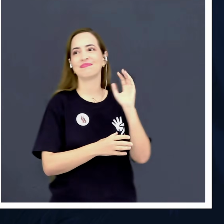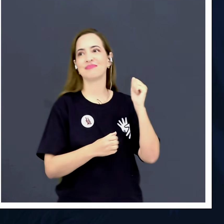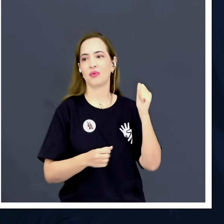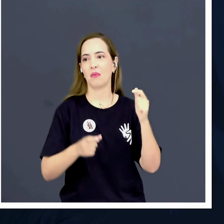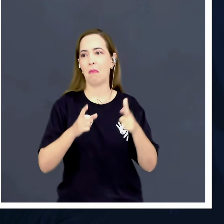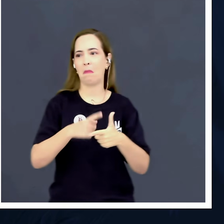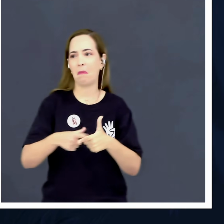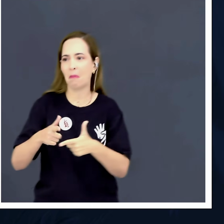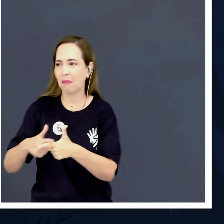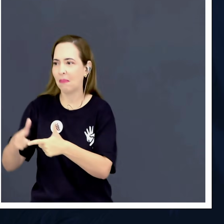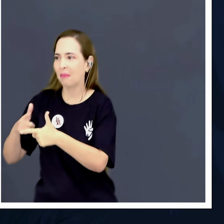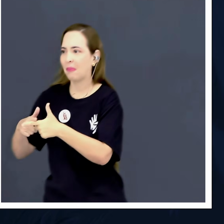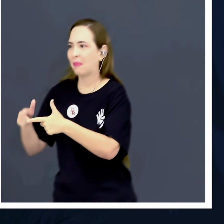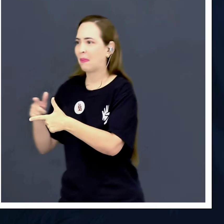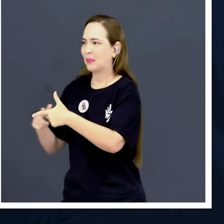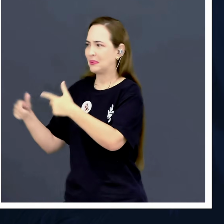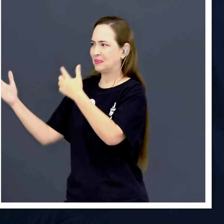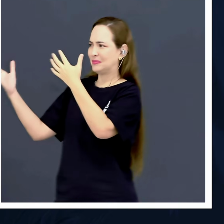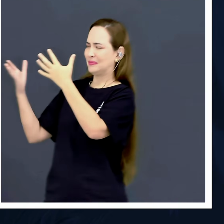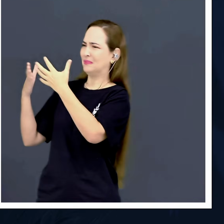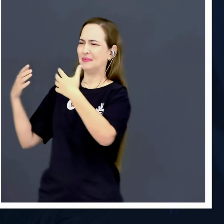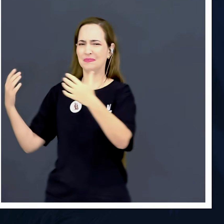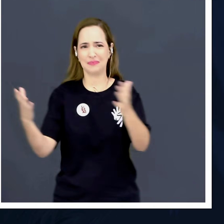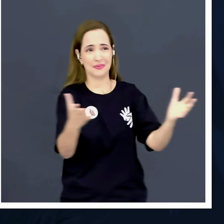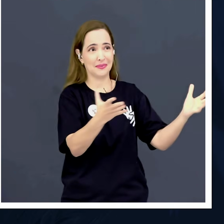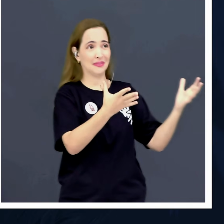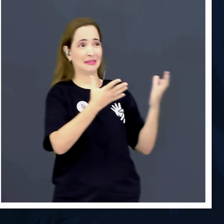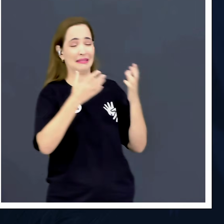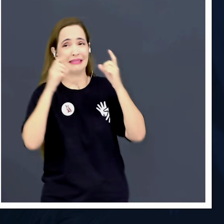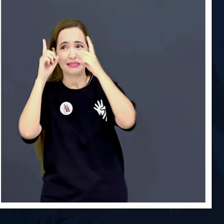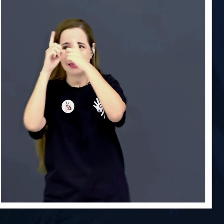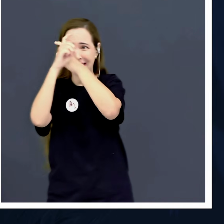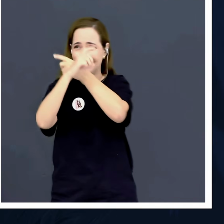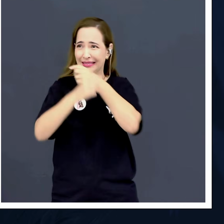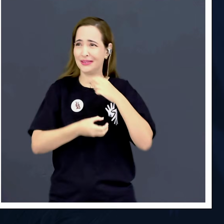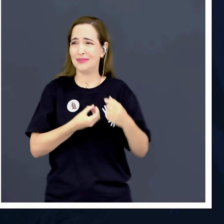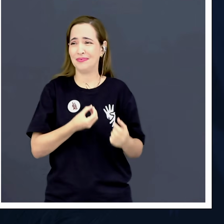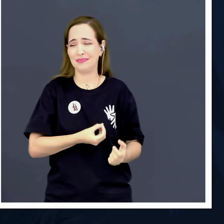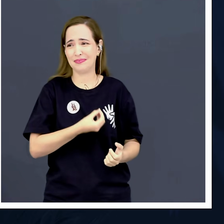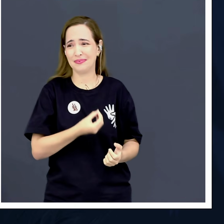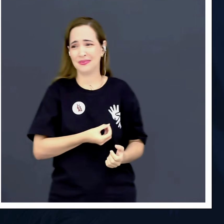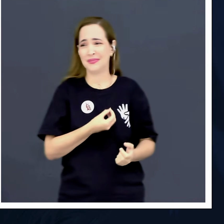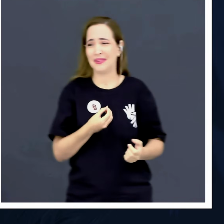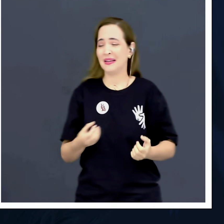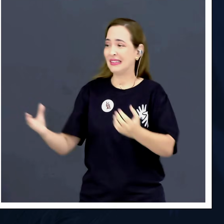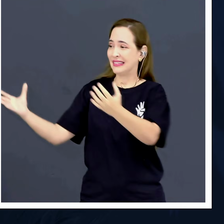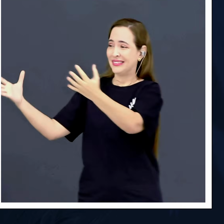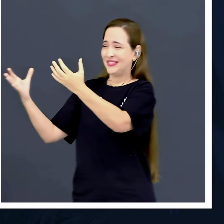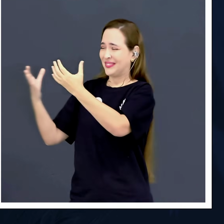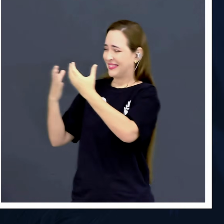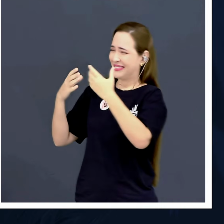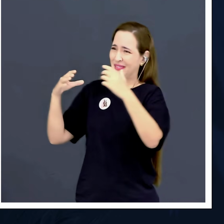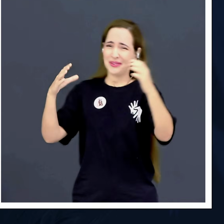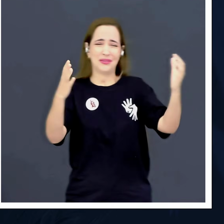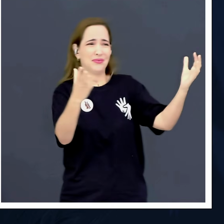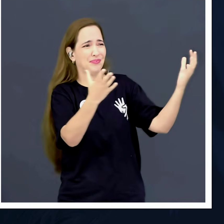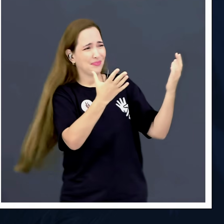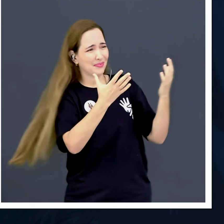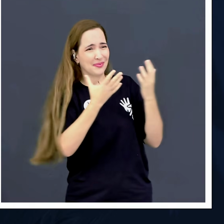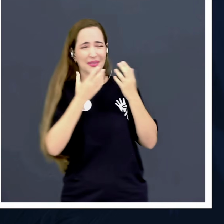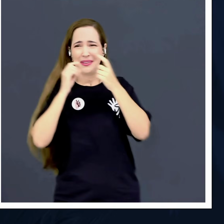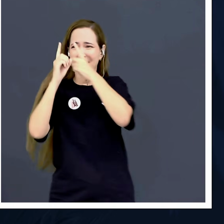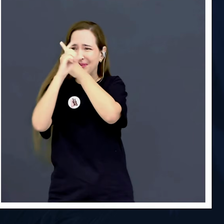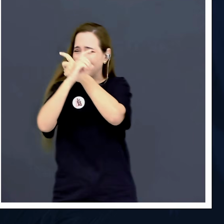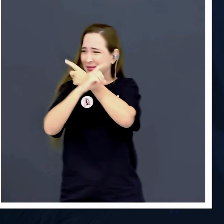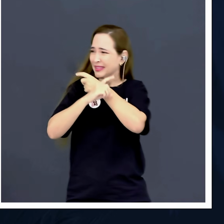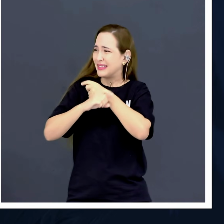O vento sopra forte, as águas não podem me afogar. Vento